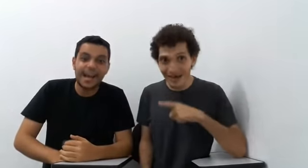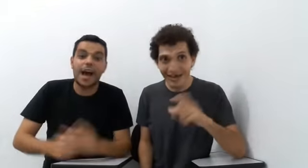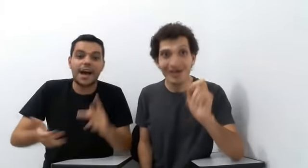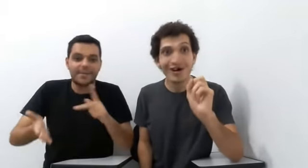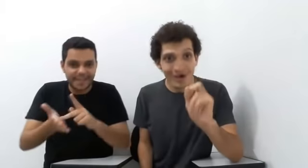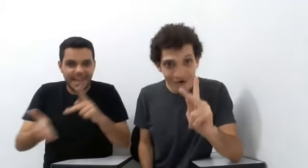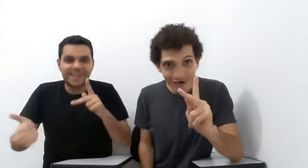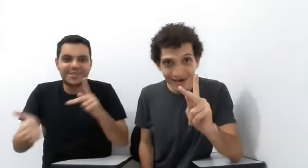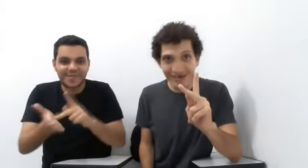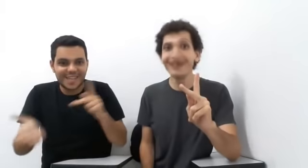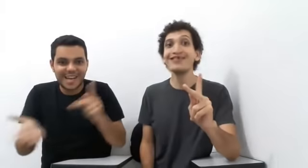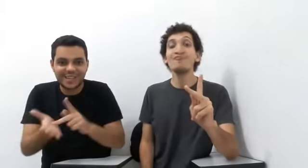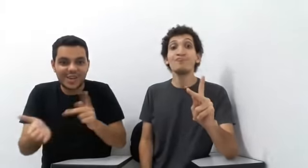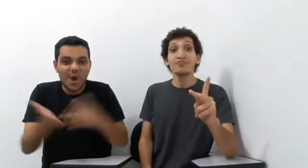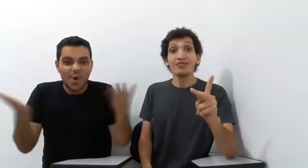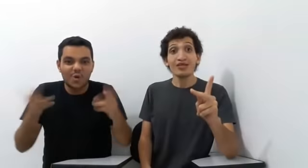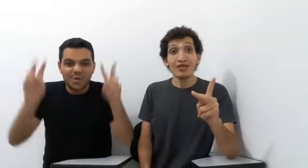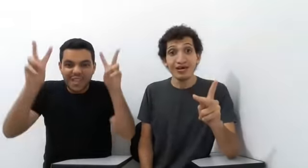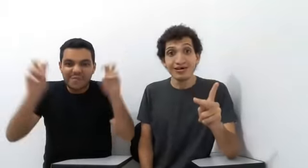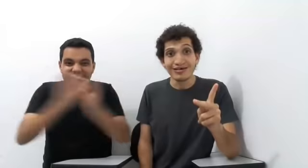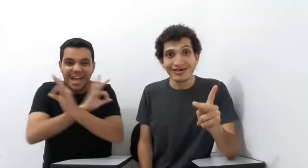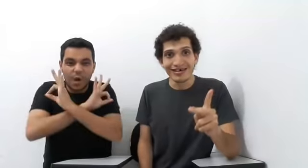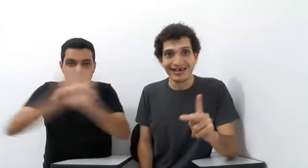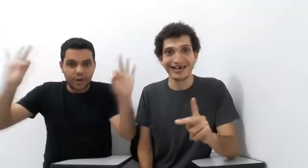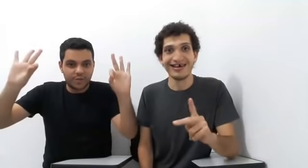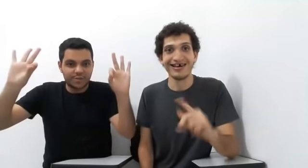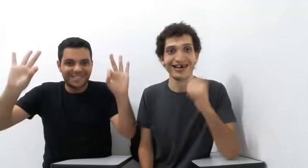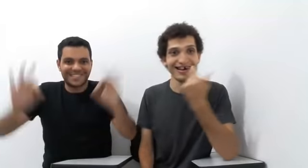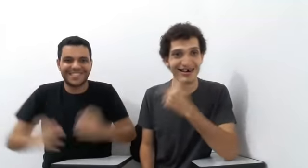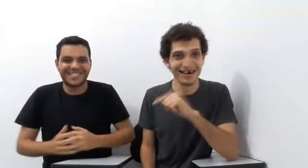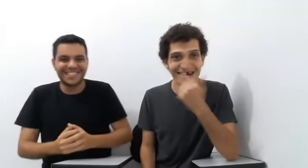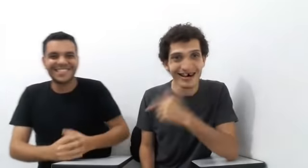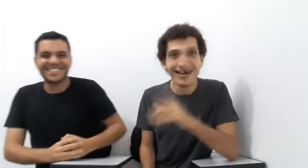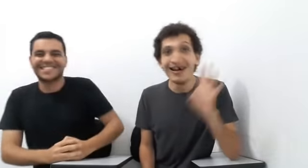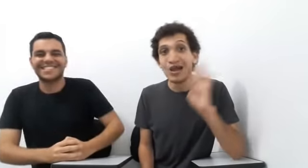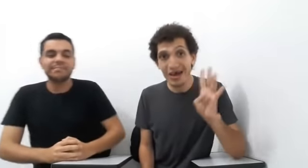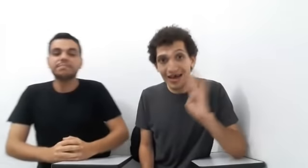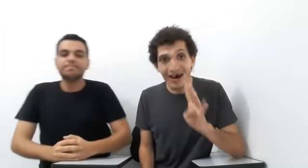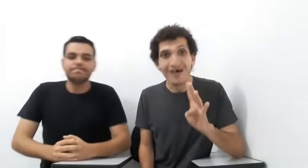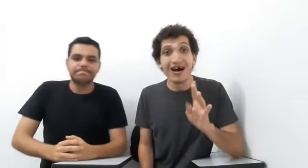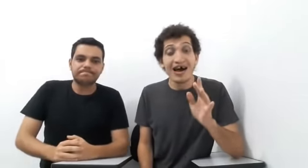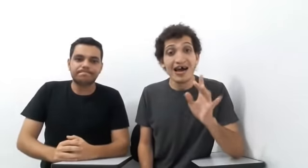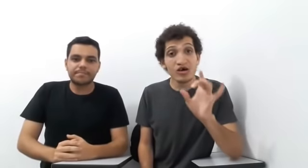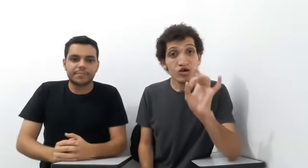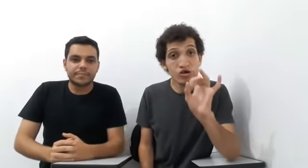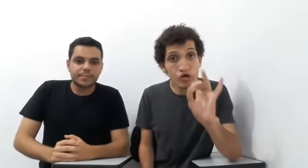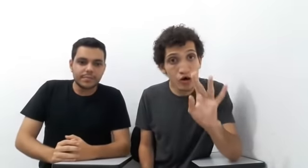Ah, verdade. Hoje o tema está ótimo. Legal. É só.